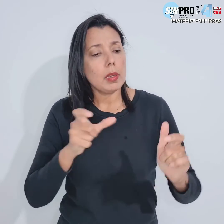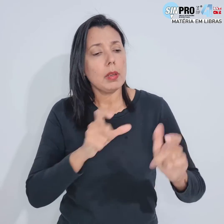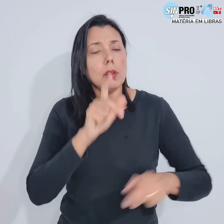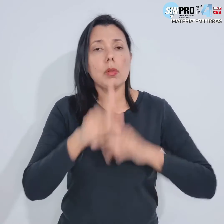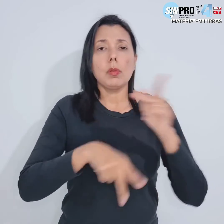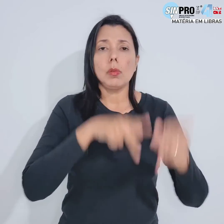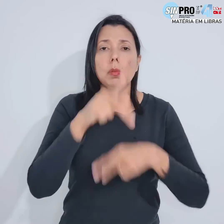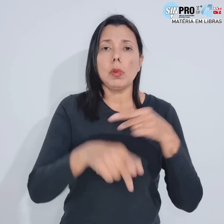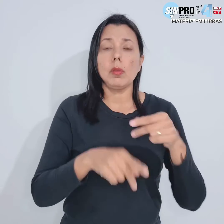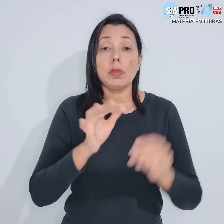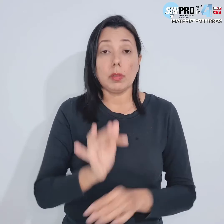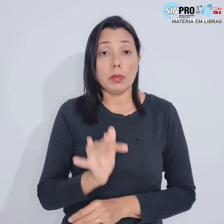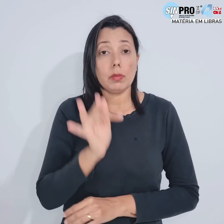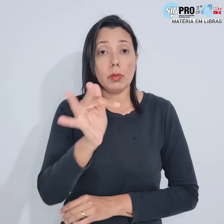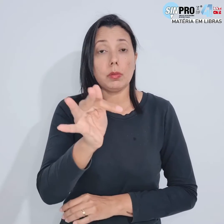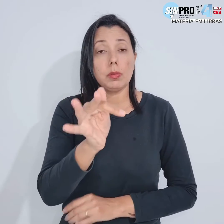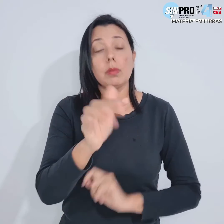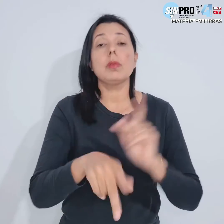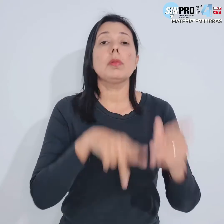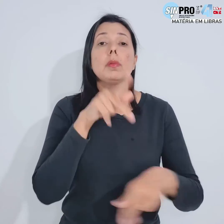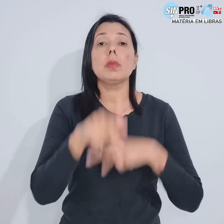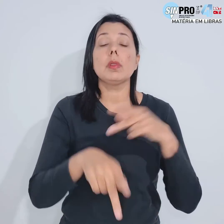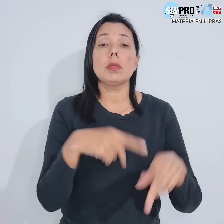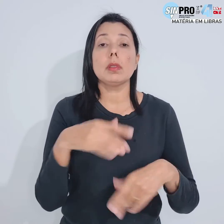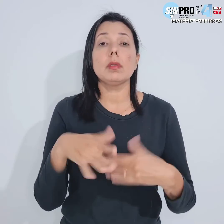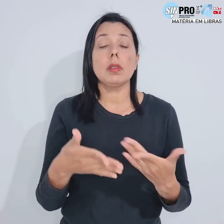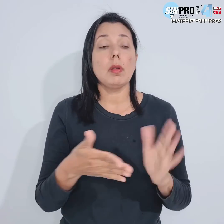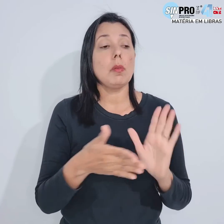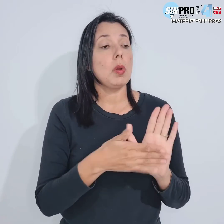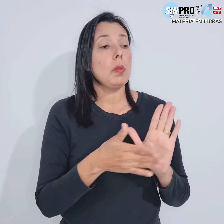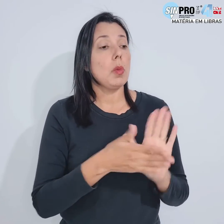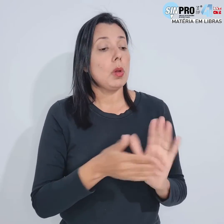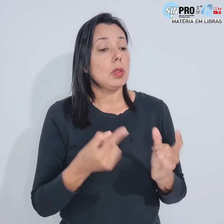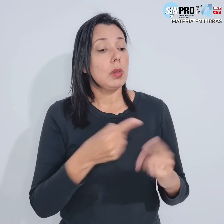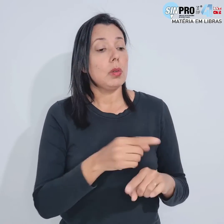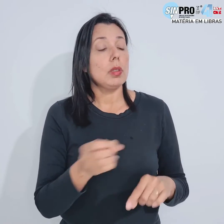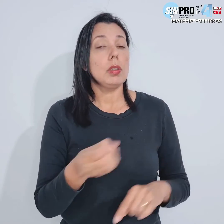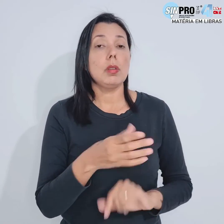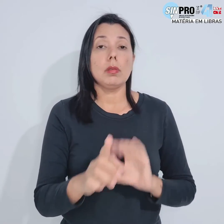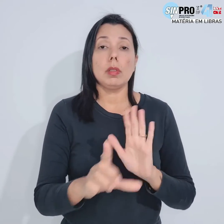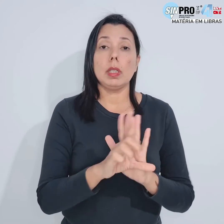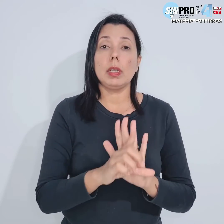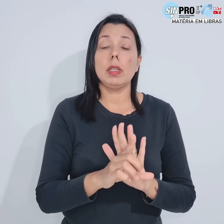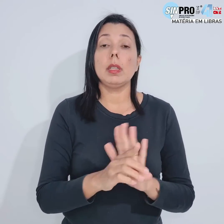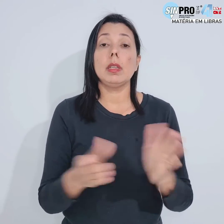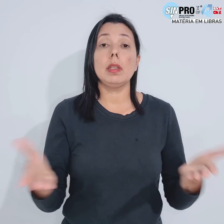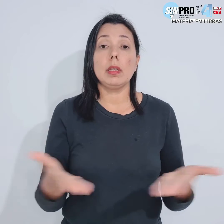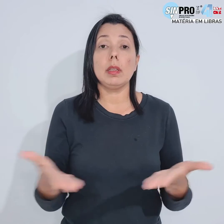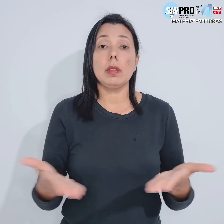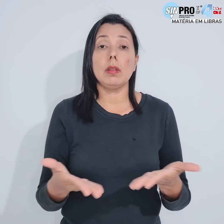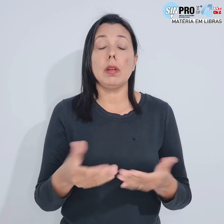do povo e ao futuro da nação. Campanha contra a reforma. Foi diante deste